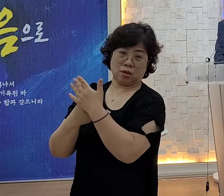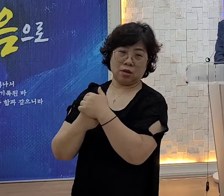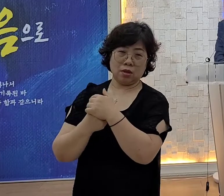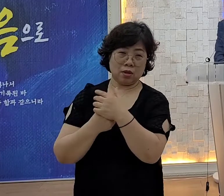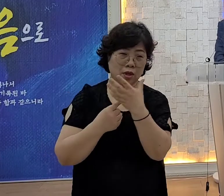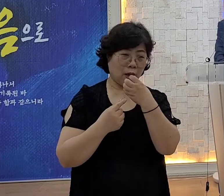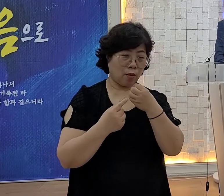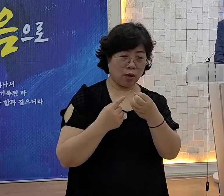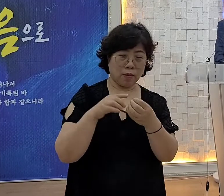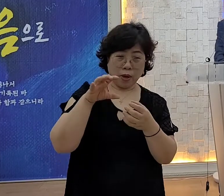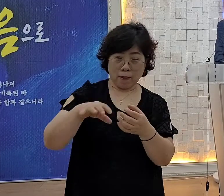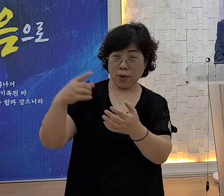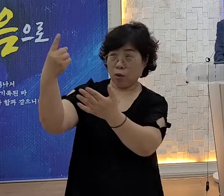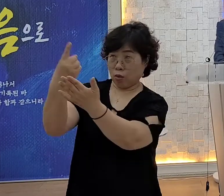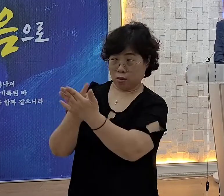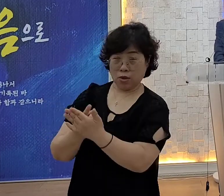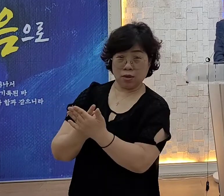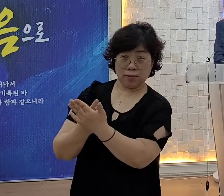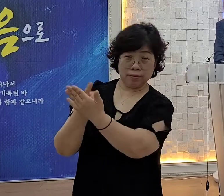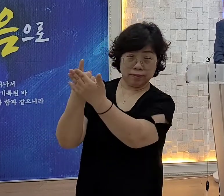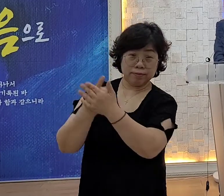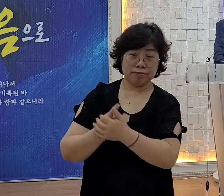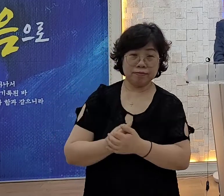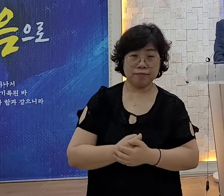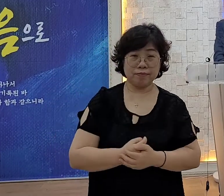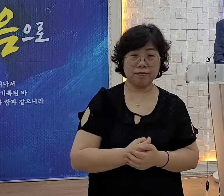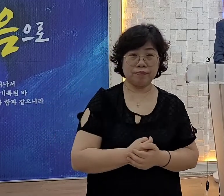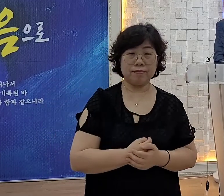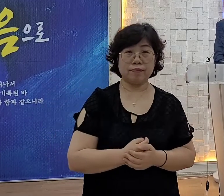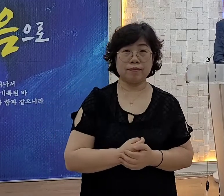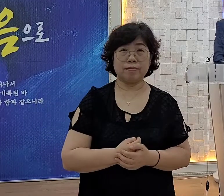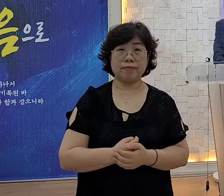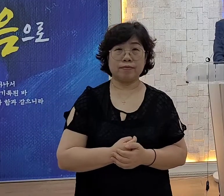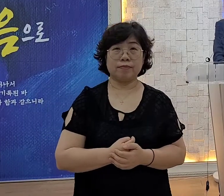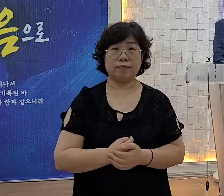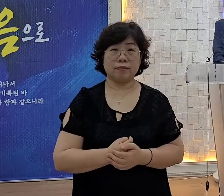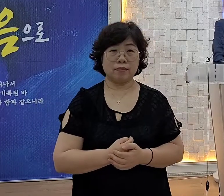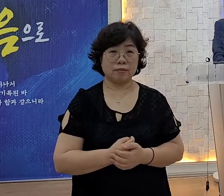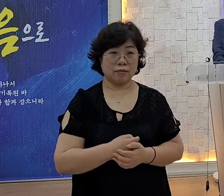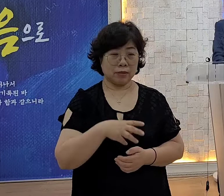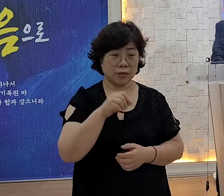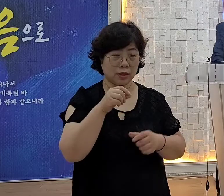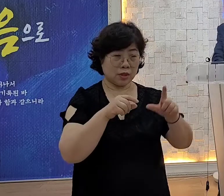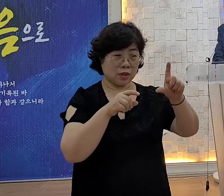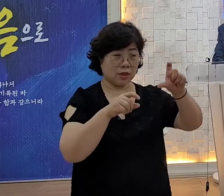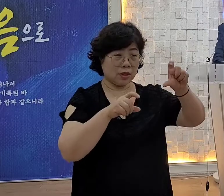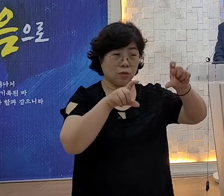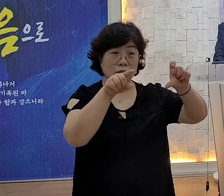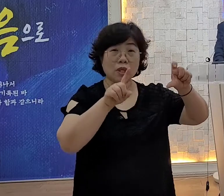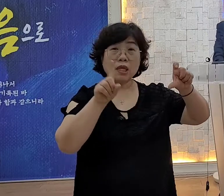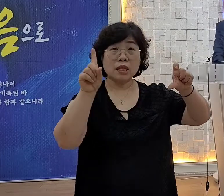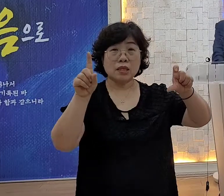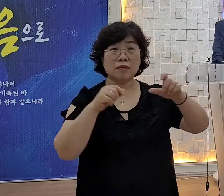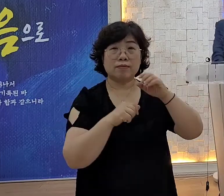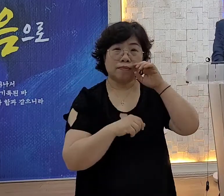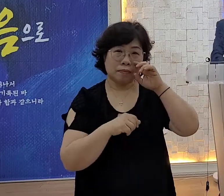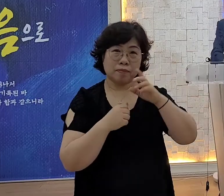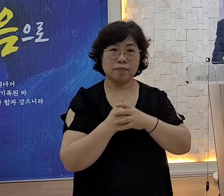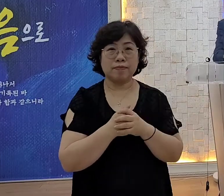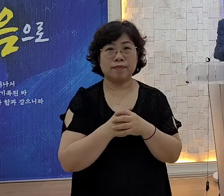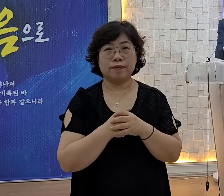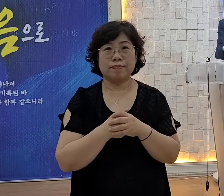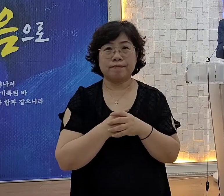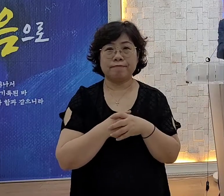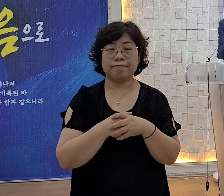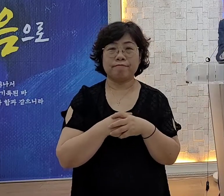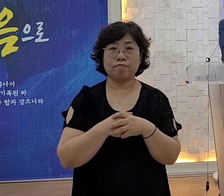오셔서 뭐라고 말씀하시냐. 여러분, 창세기 15장 1절. 자, 15장 1절. 찾으신 자기 성경이 있는